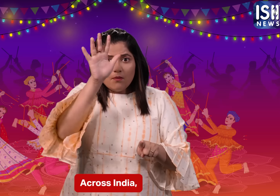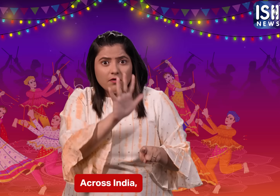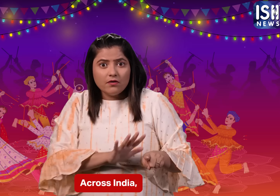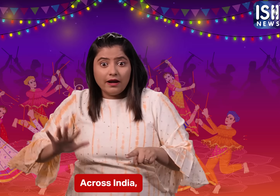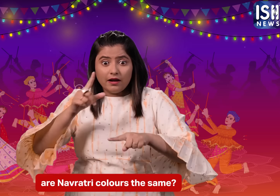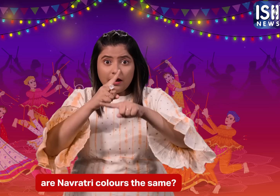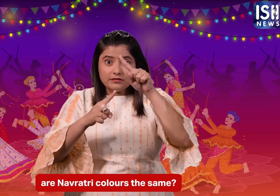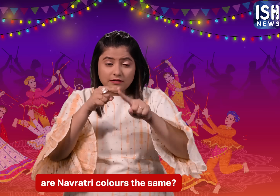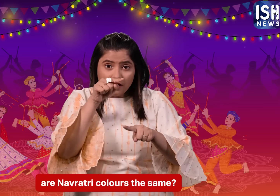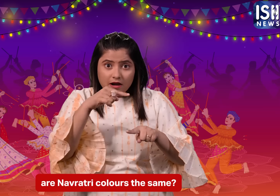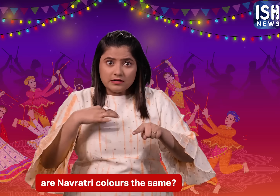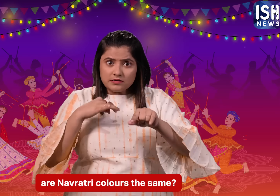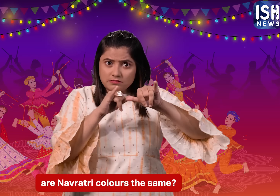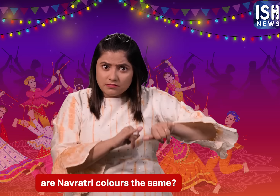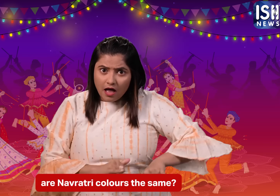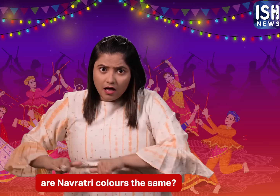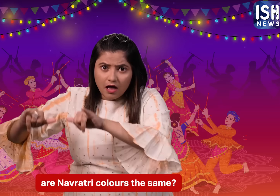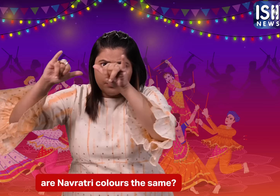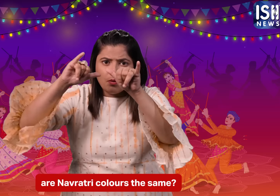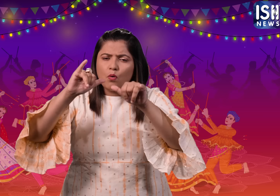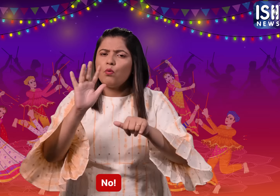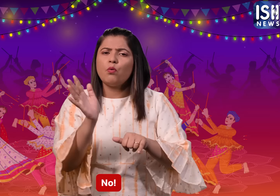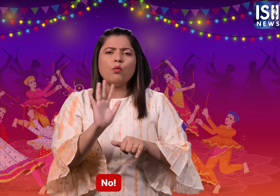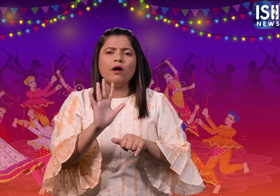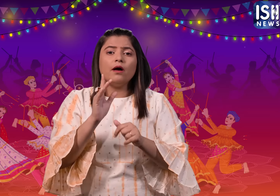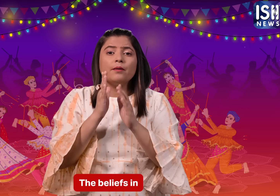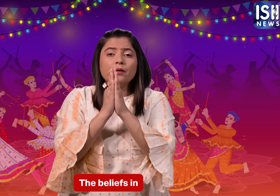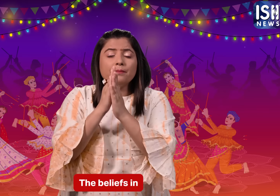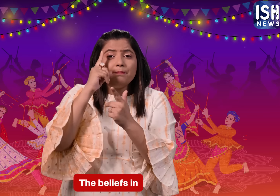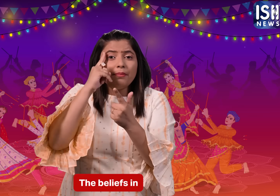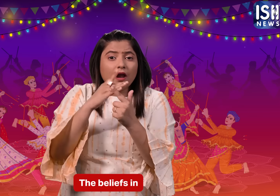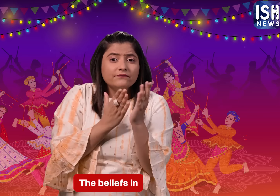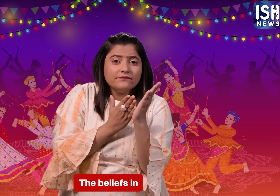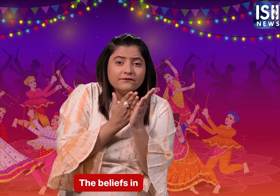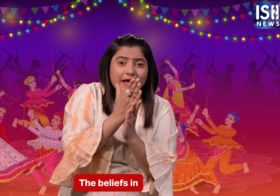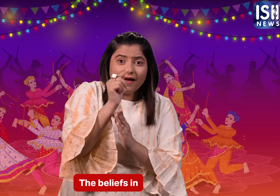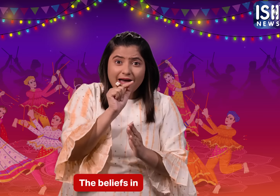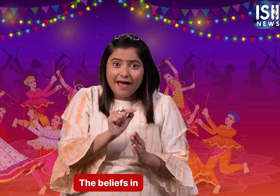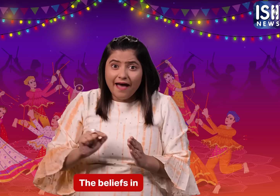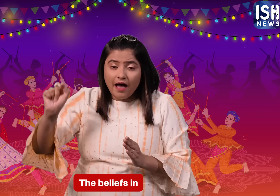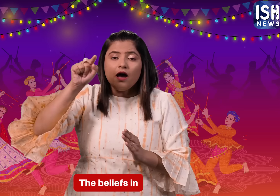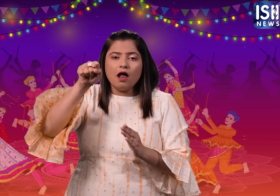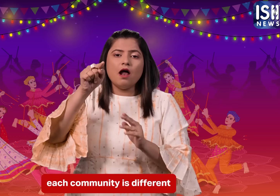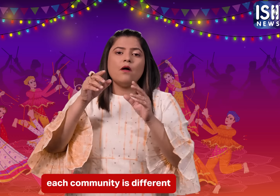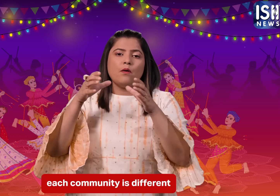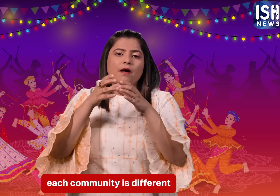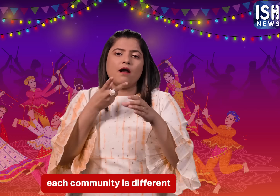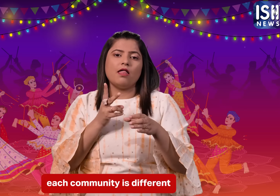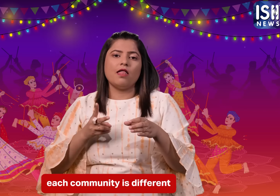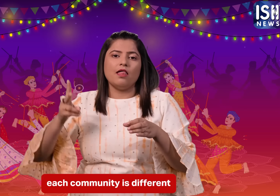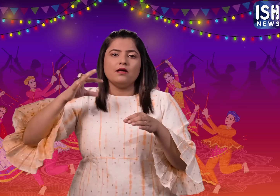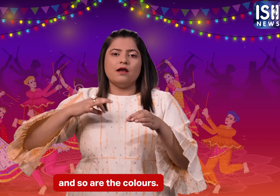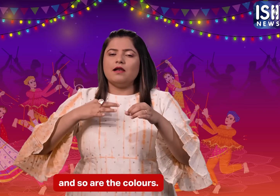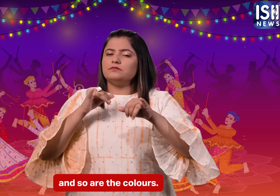में क्या नवरात्रि के रंग एक जैसे होते हैं? नहीं, हर समुदाय की मान्यताएं अलग अलग होती है